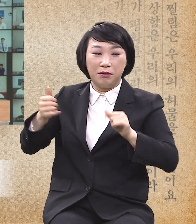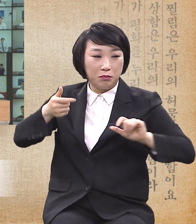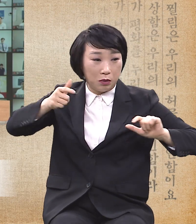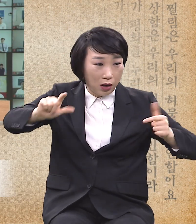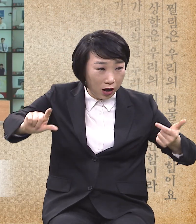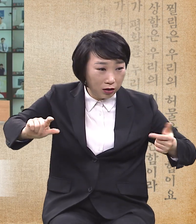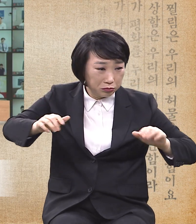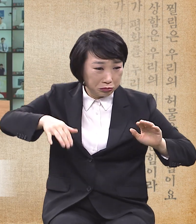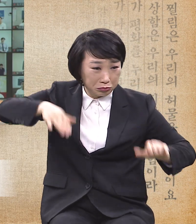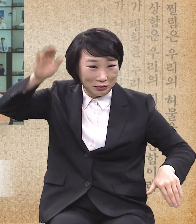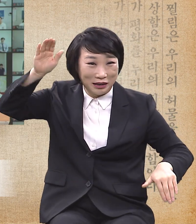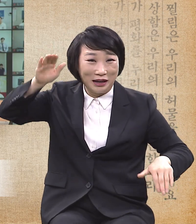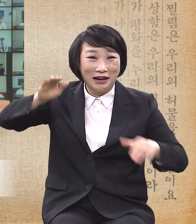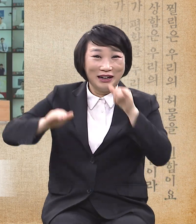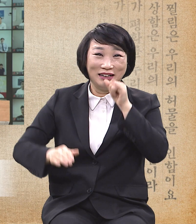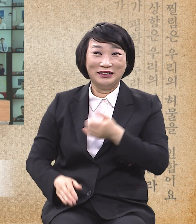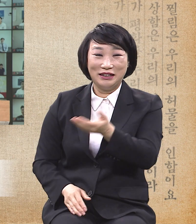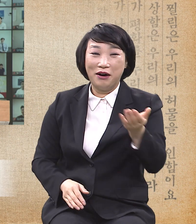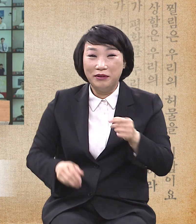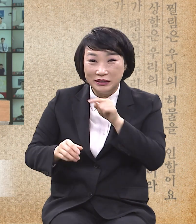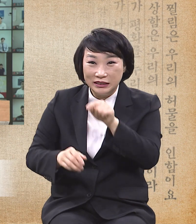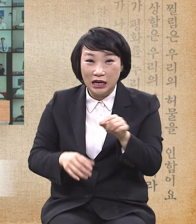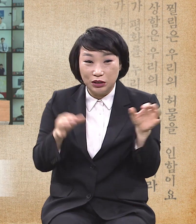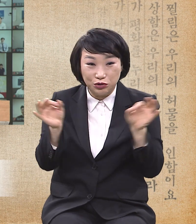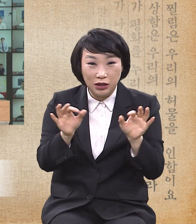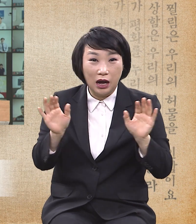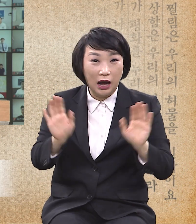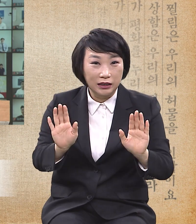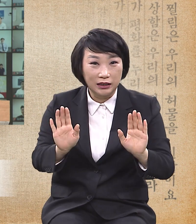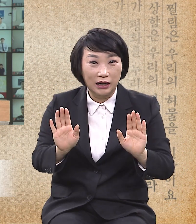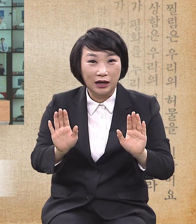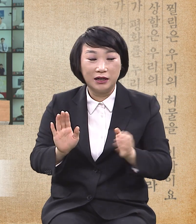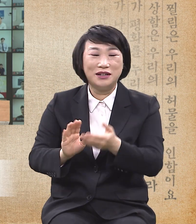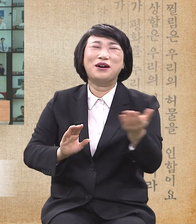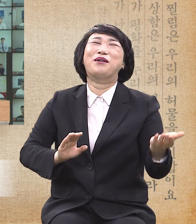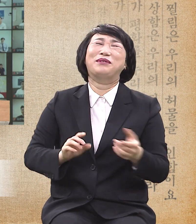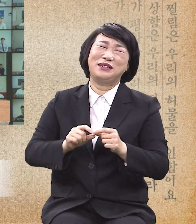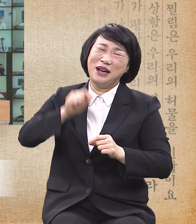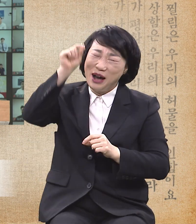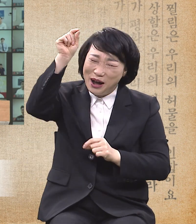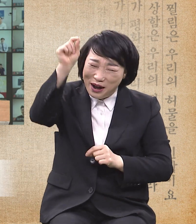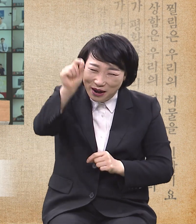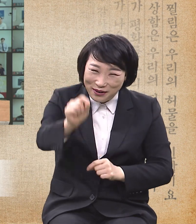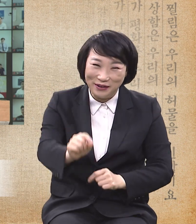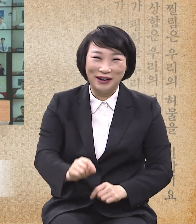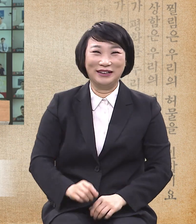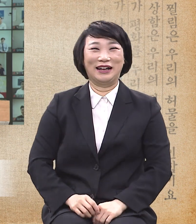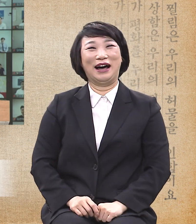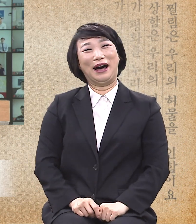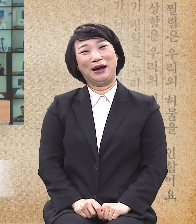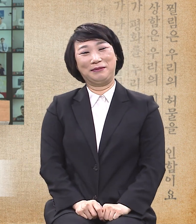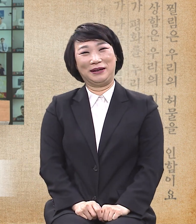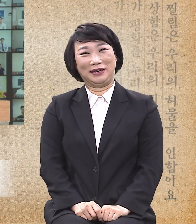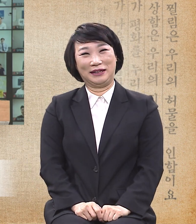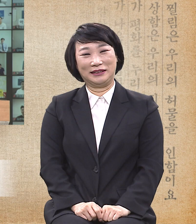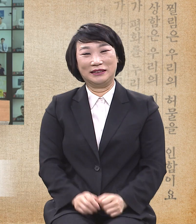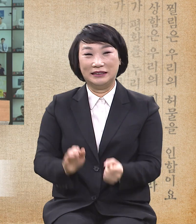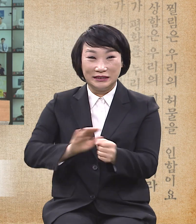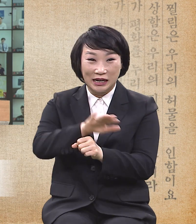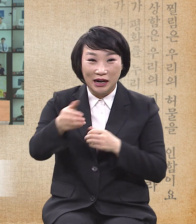완전히 다르다는 것입니다. 이것이 한순간이 아니라 영원하다는 것.